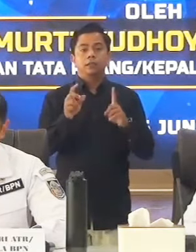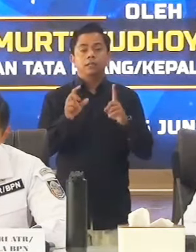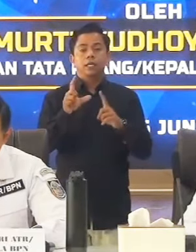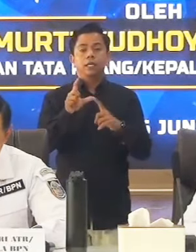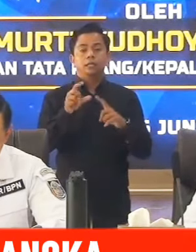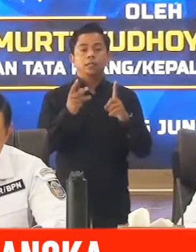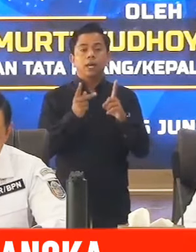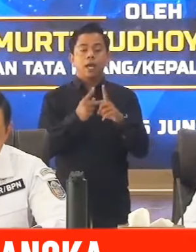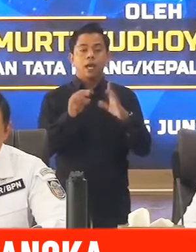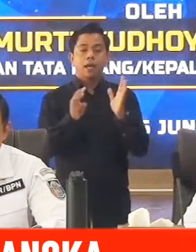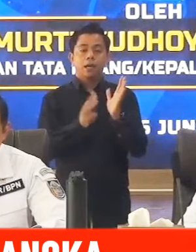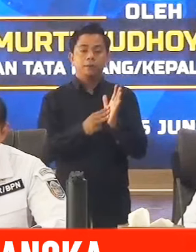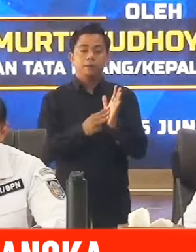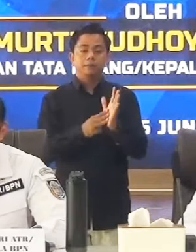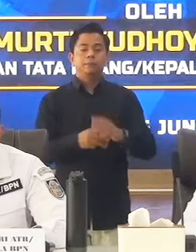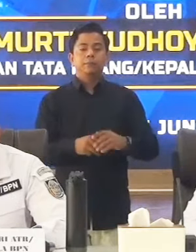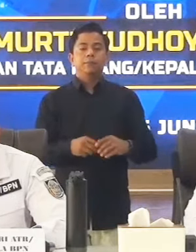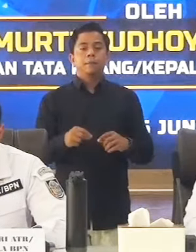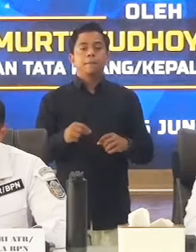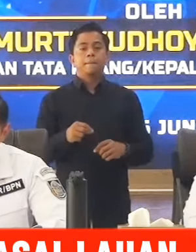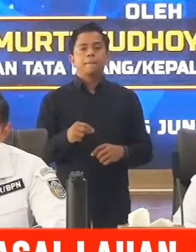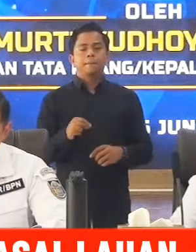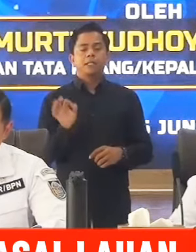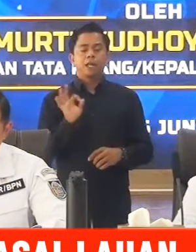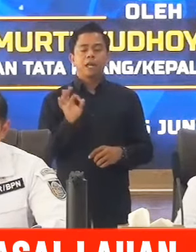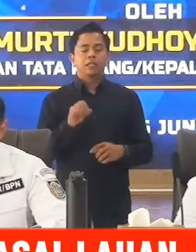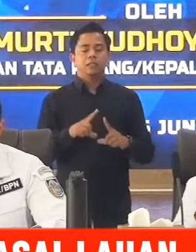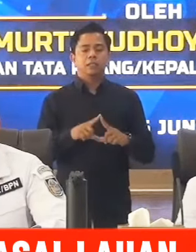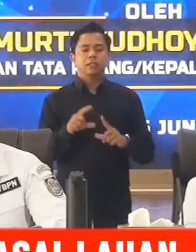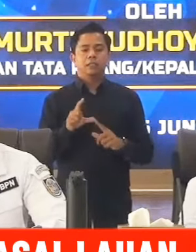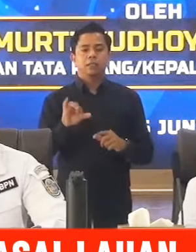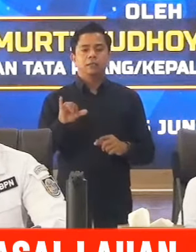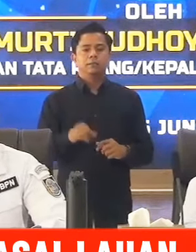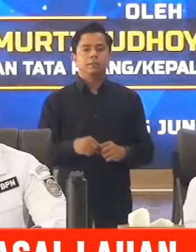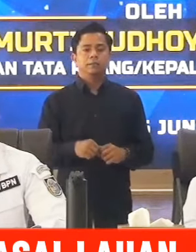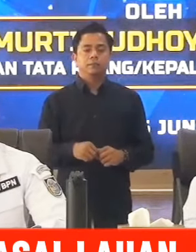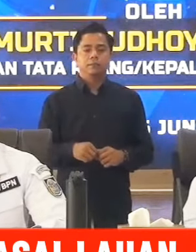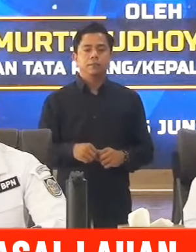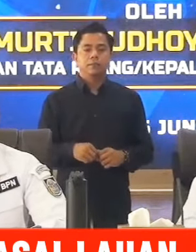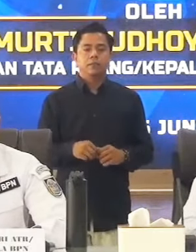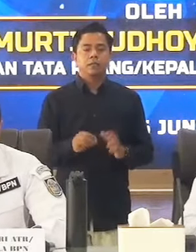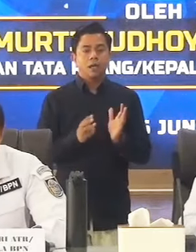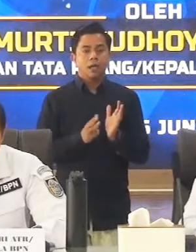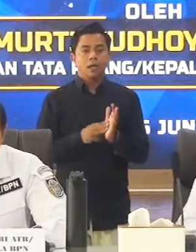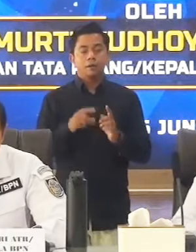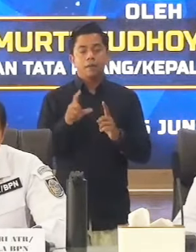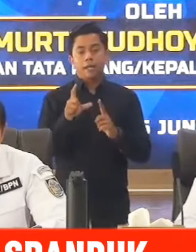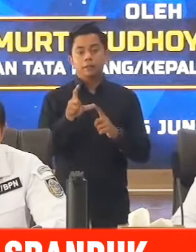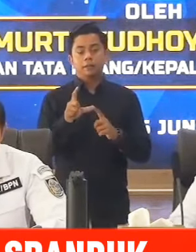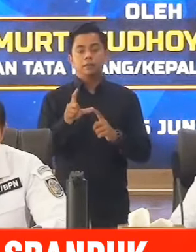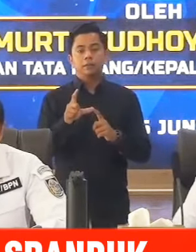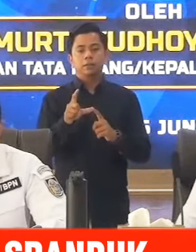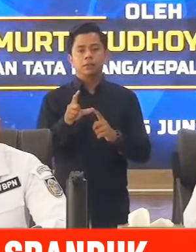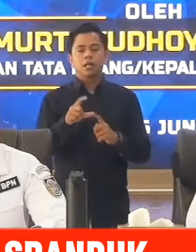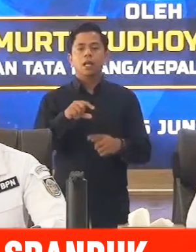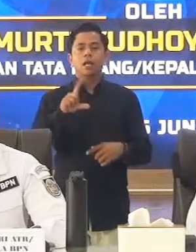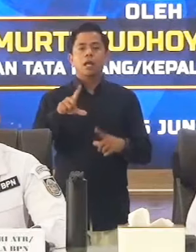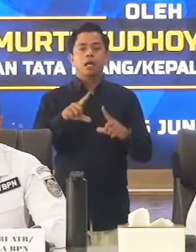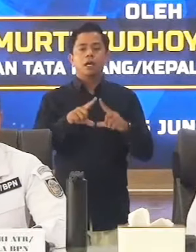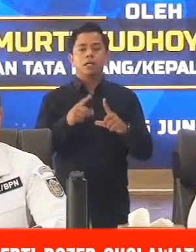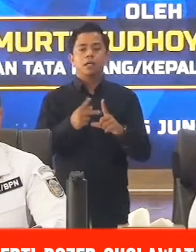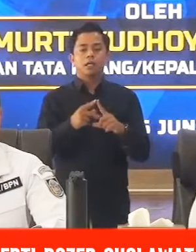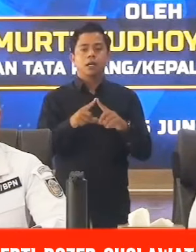palsu atas nama tersangka. Kemudian, MS menguasai lahan dengan memasang